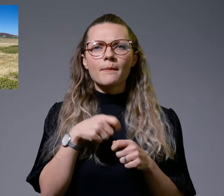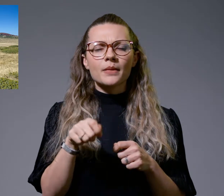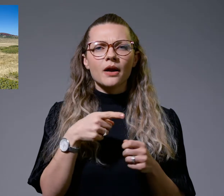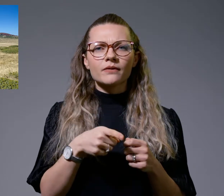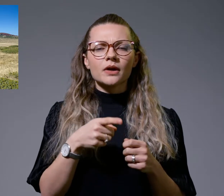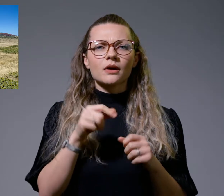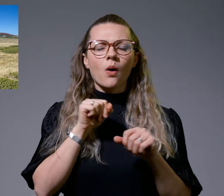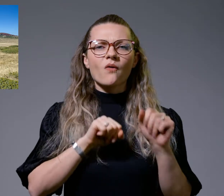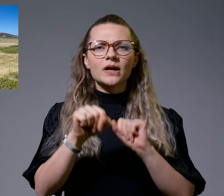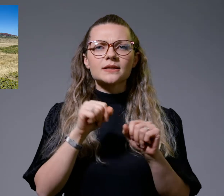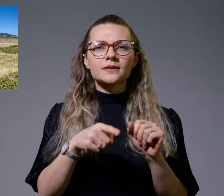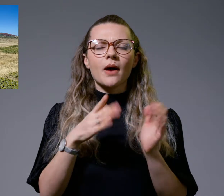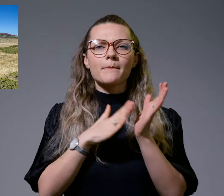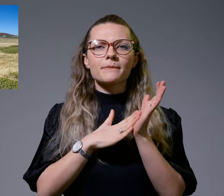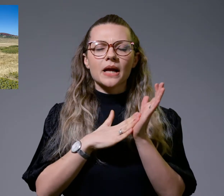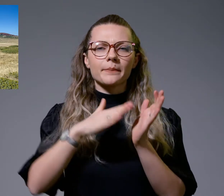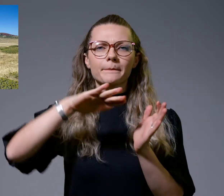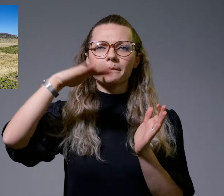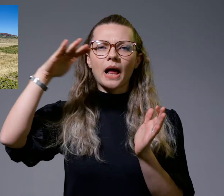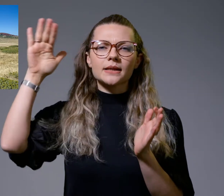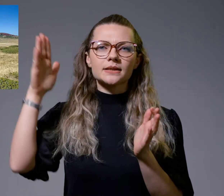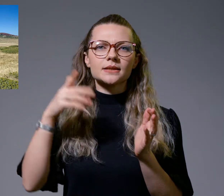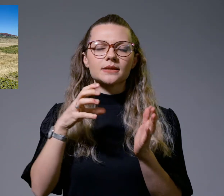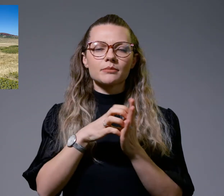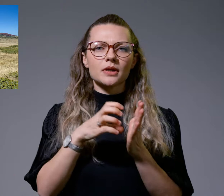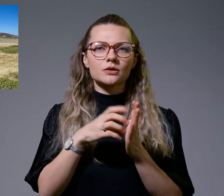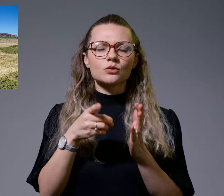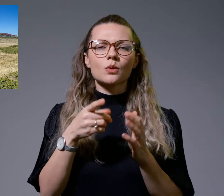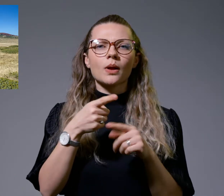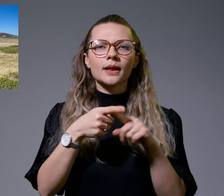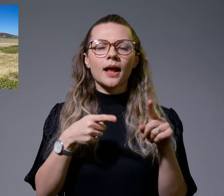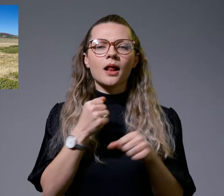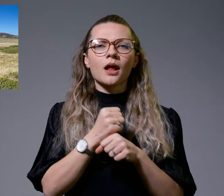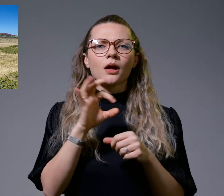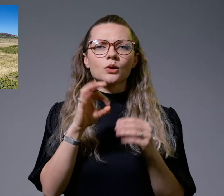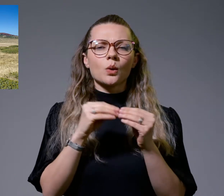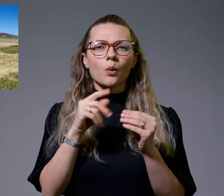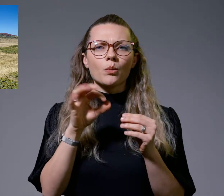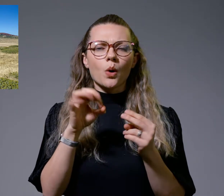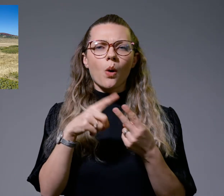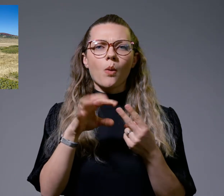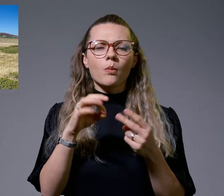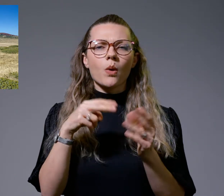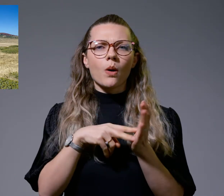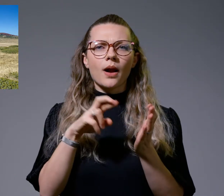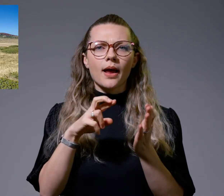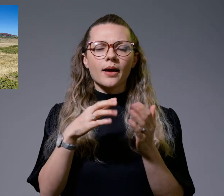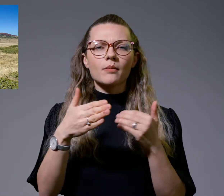Мегленскиот планински масив, на делот на Доброполе, на потегот помеѓу реките Лешница